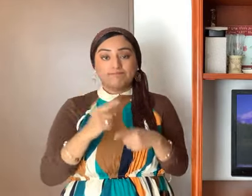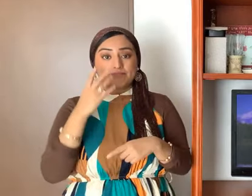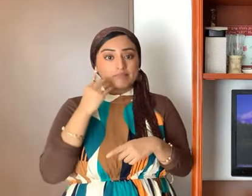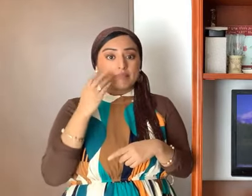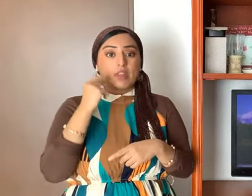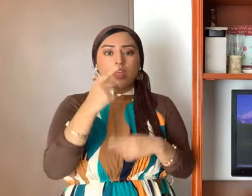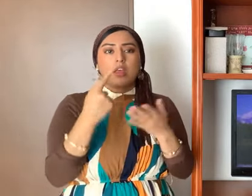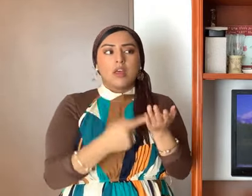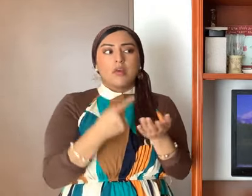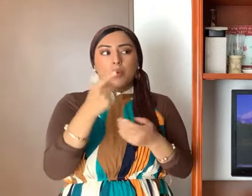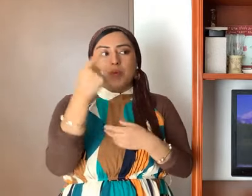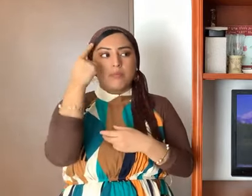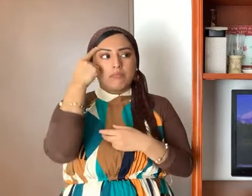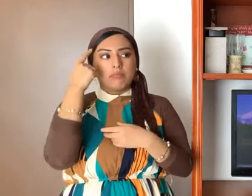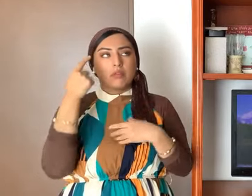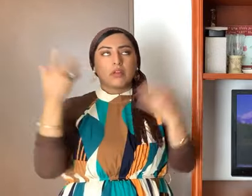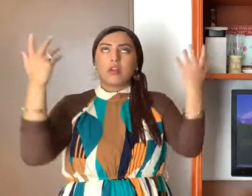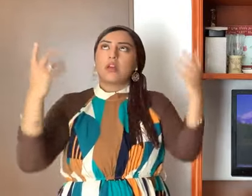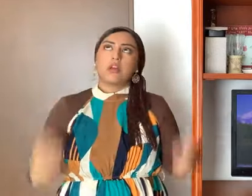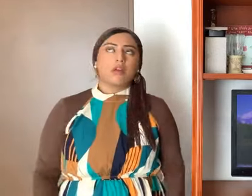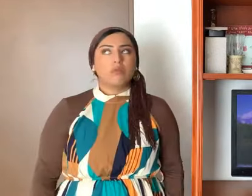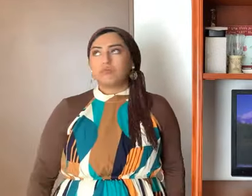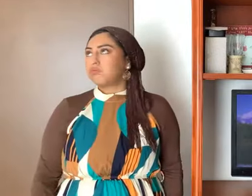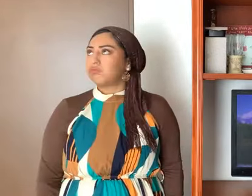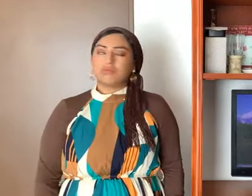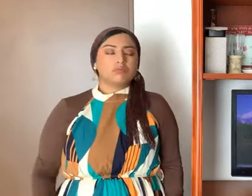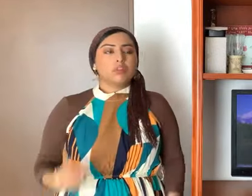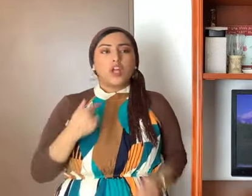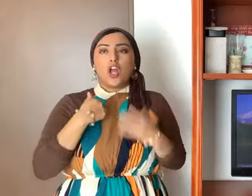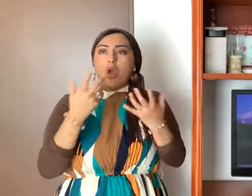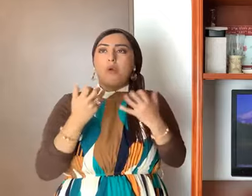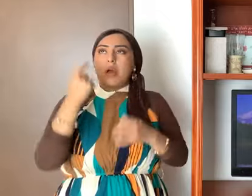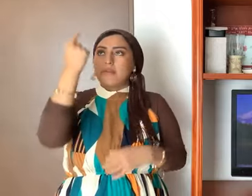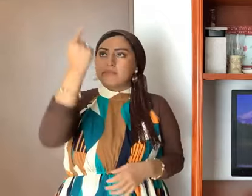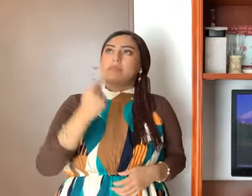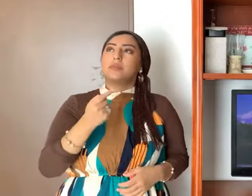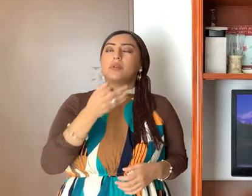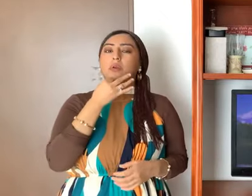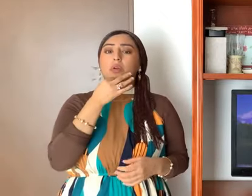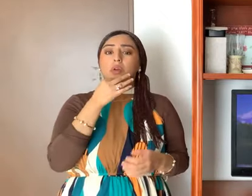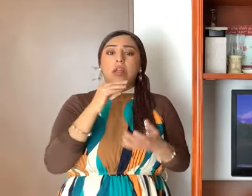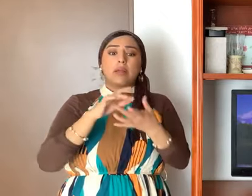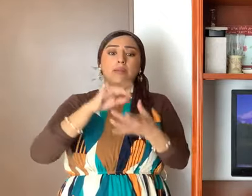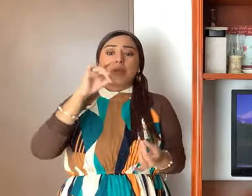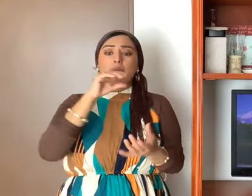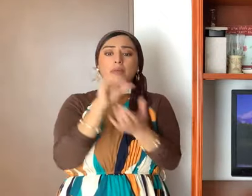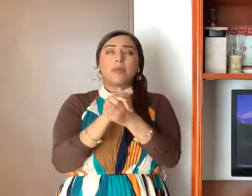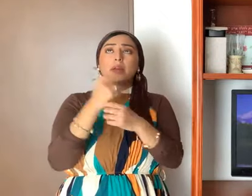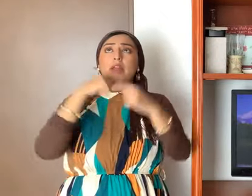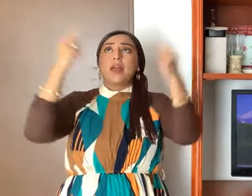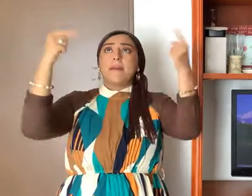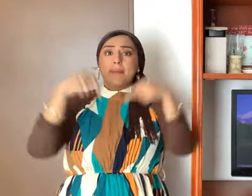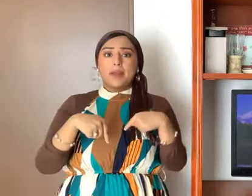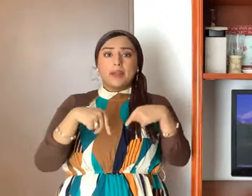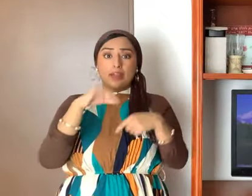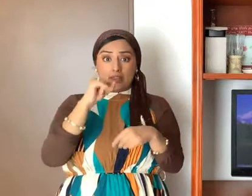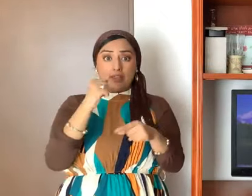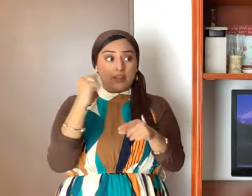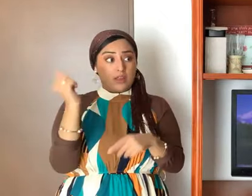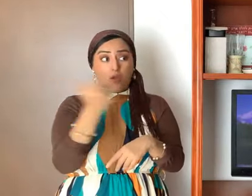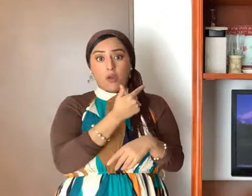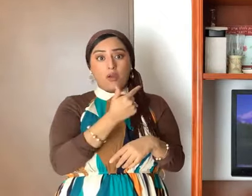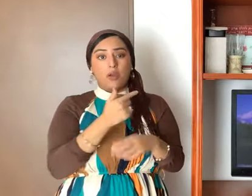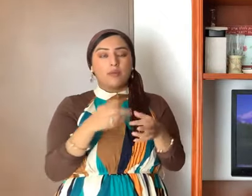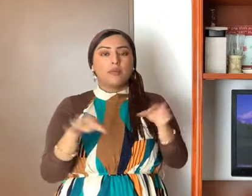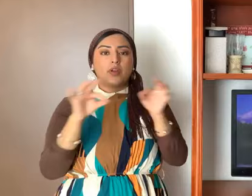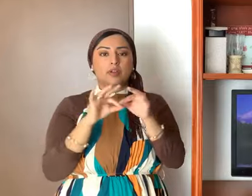a veces piensas, ay Padre, ya quisiera que vengas. Harruak Bejakalam Rimbo. Sí, aleluya, todos los días hay